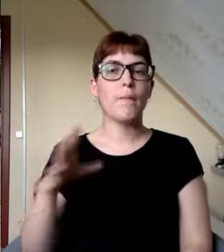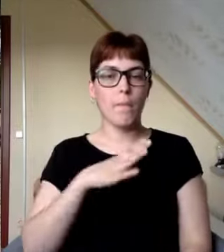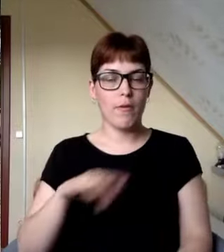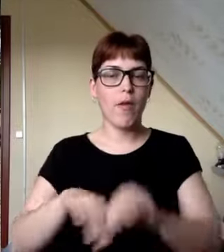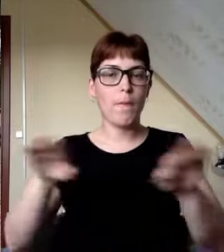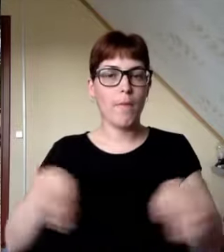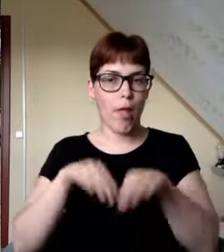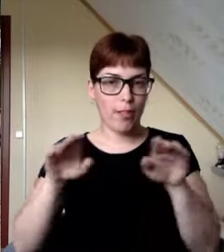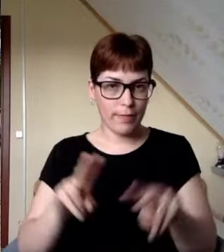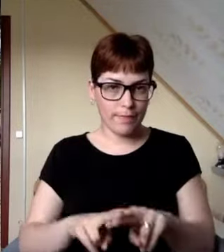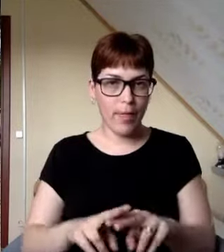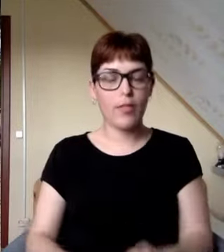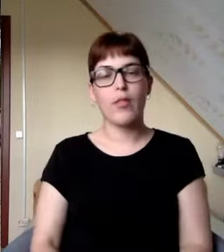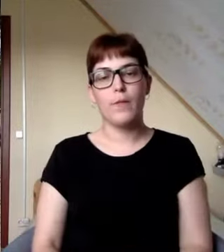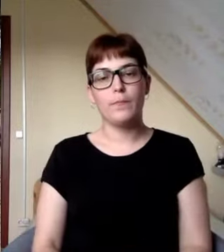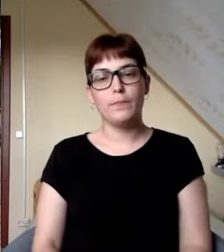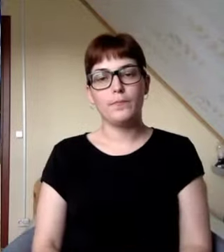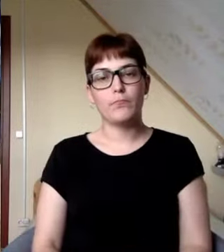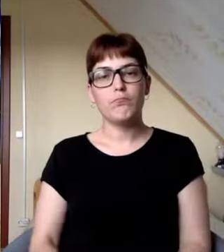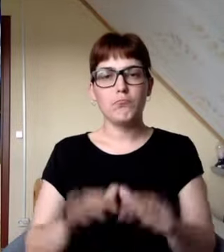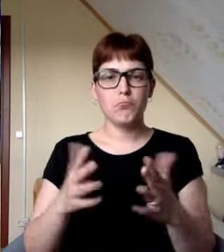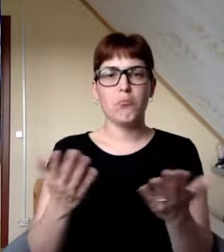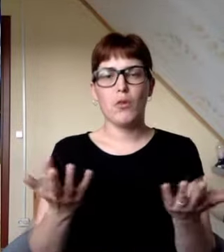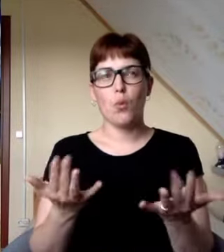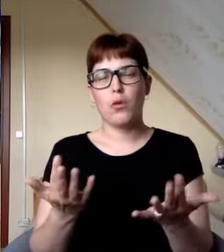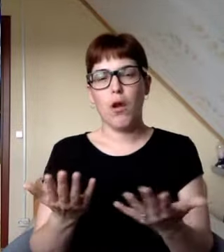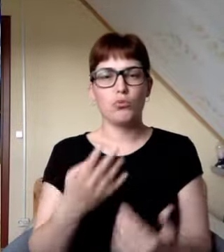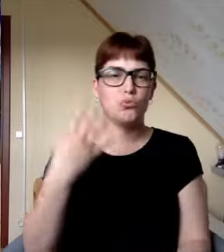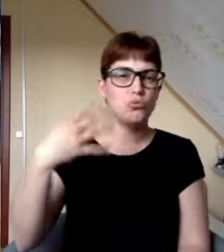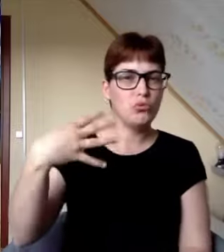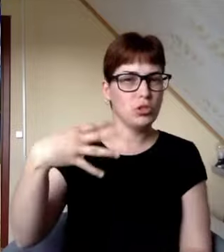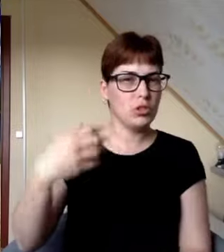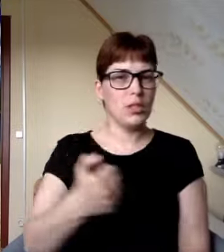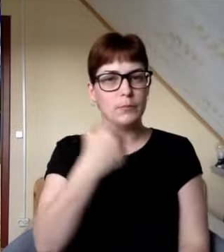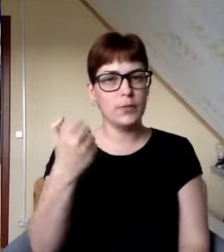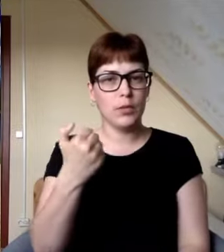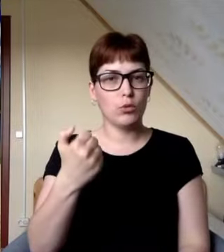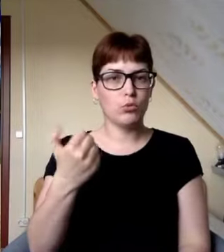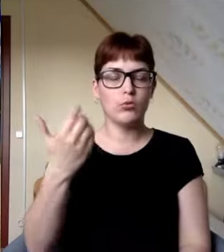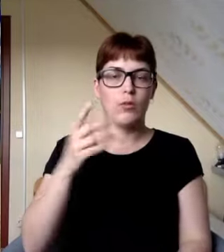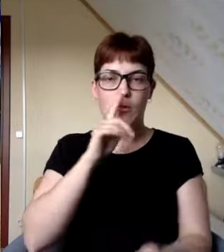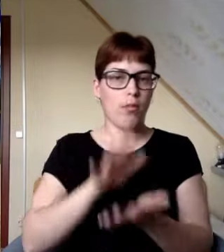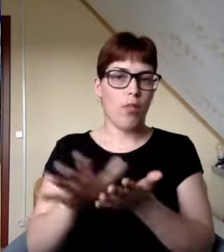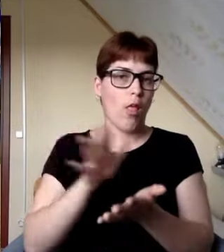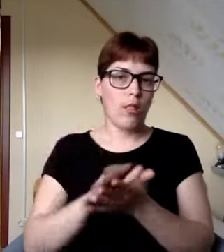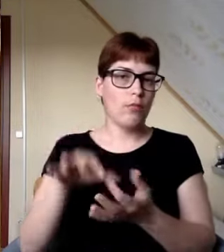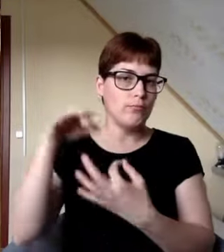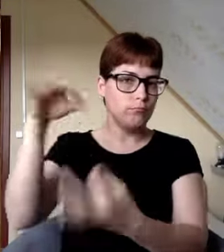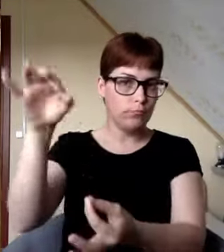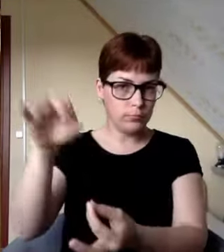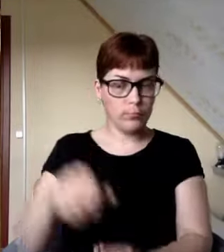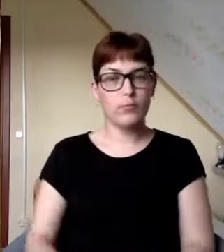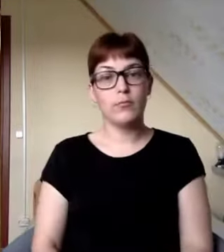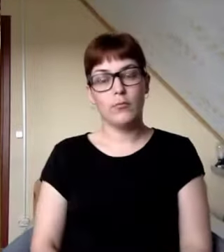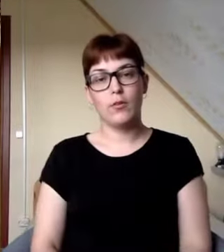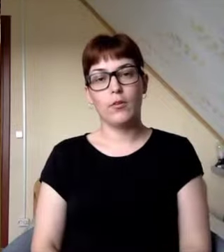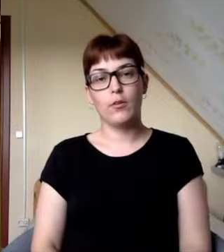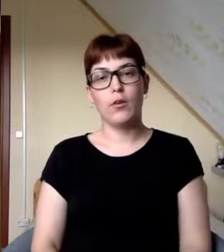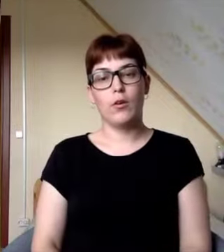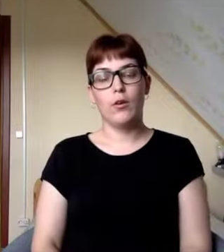peldvieta, bet kaut kādus gadus 40 jau viņa netika izmantota un